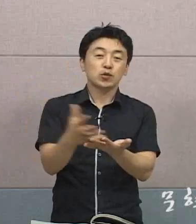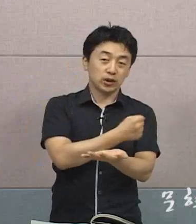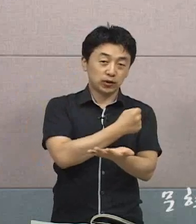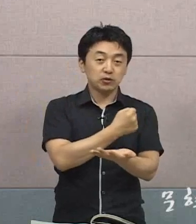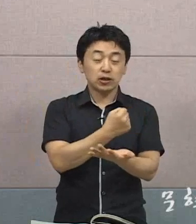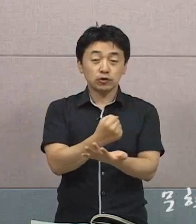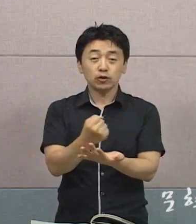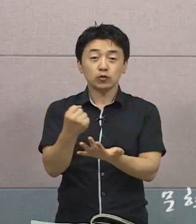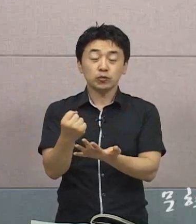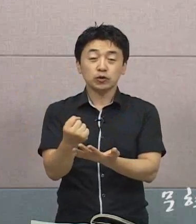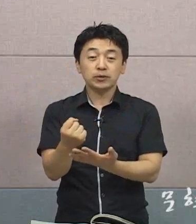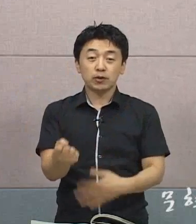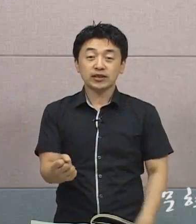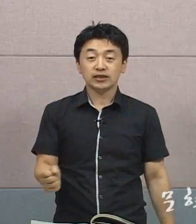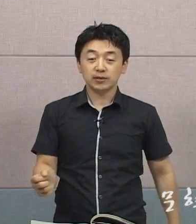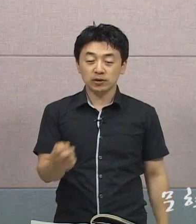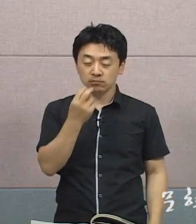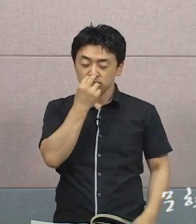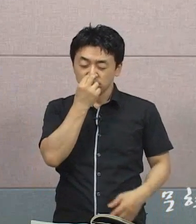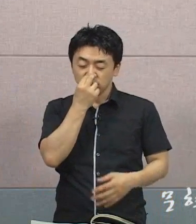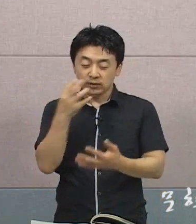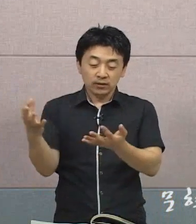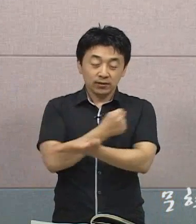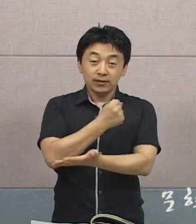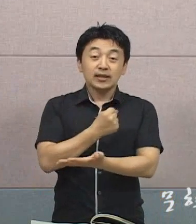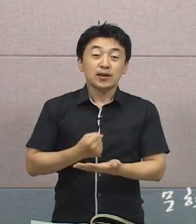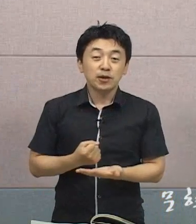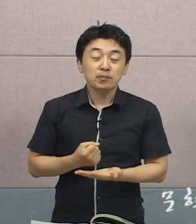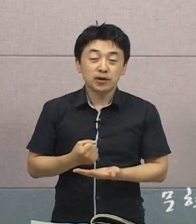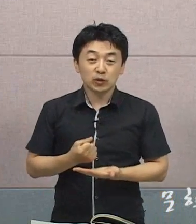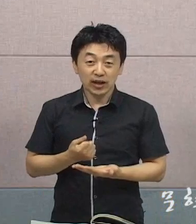이렇게도 사용을 하고요. 조금 더 의미를 확장을 시키면요, 냄새만 맡아도 다 알아.